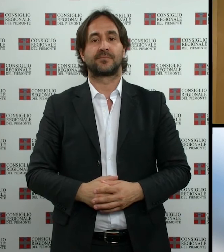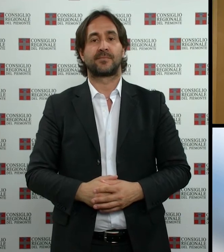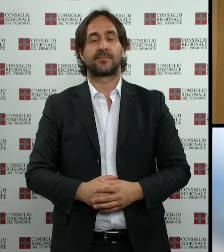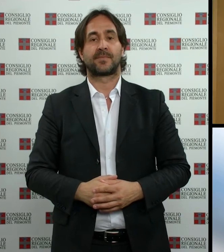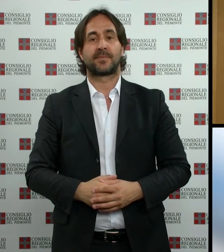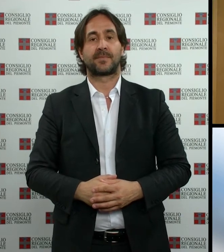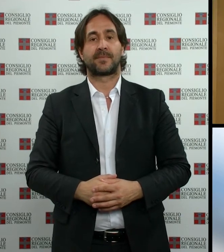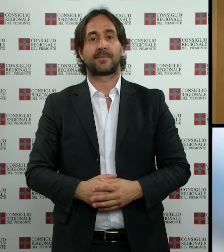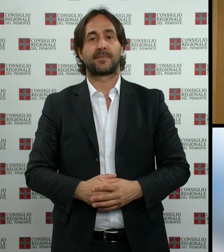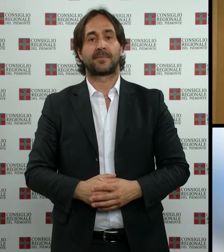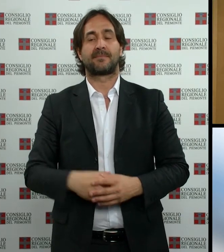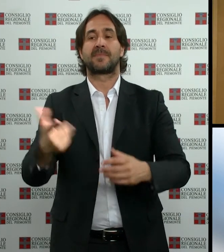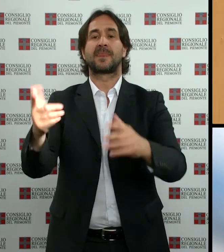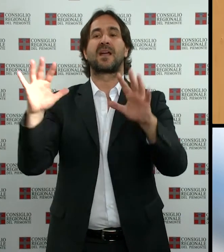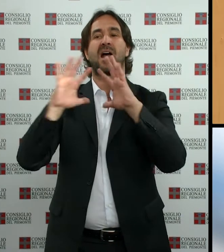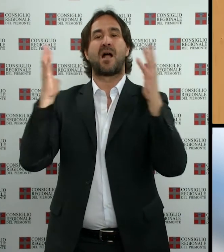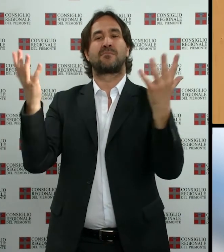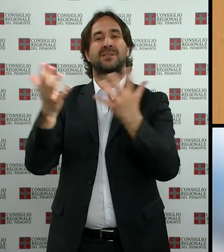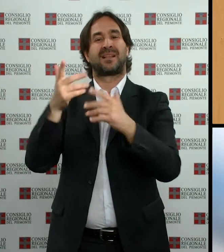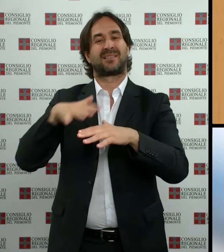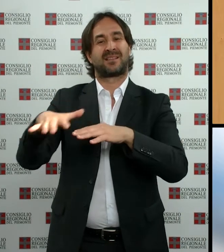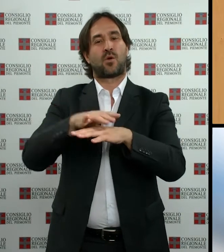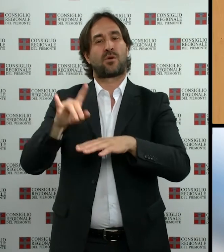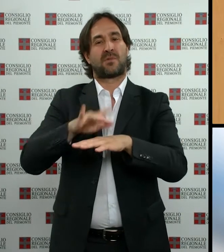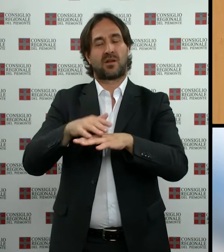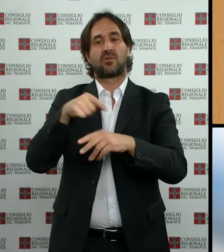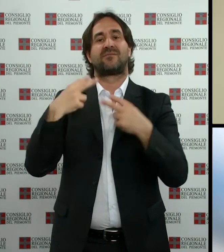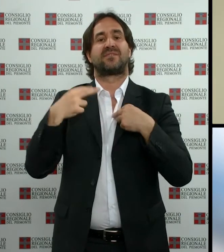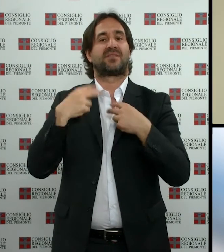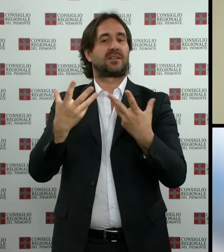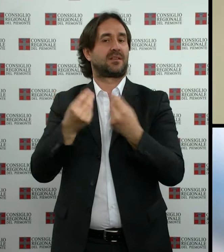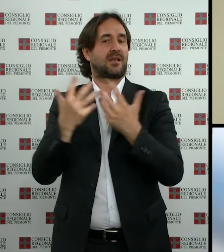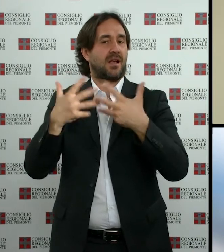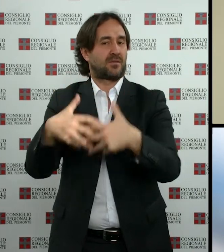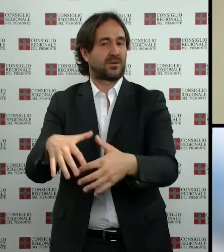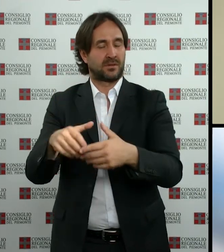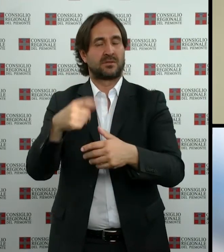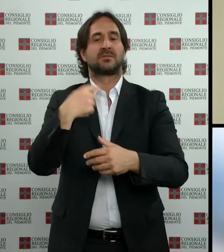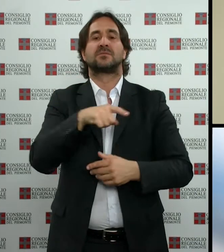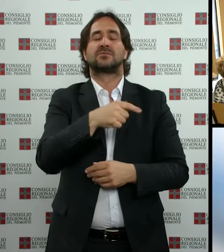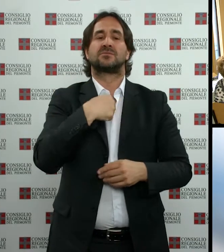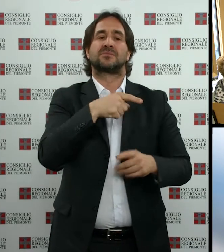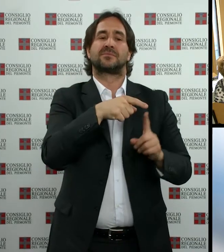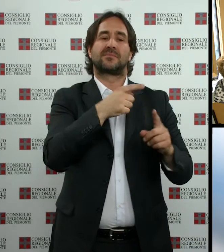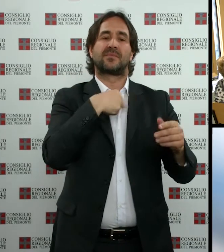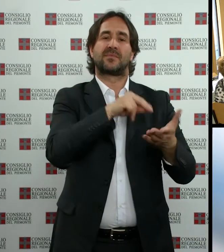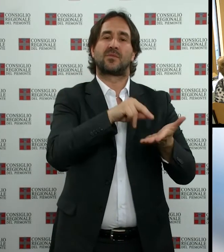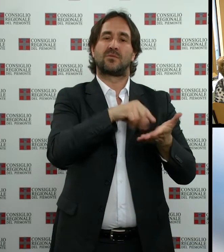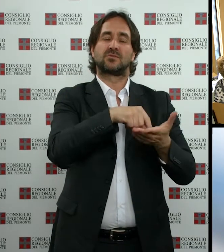Vivere in armonia con l'ambiente urbano è il messaggio della mostra Adattarsi in città, allestita all'Ufficio Relazioni con il Pubblico del Consiglio fino al 12